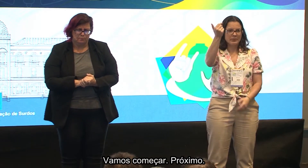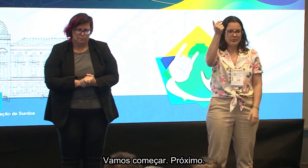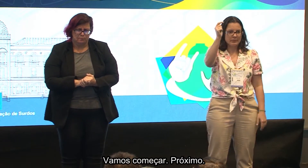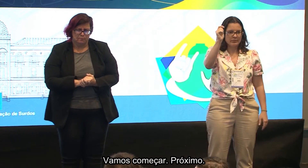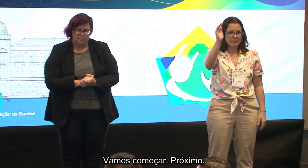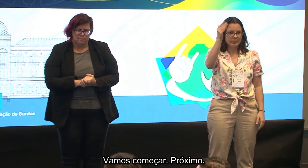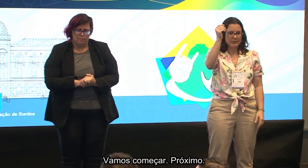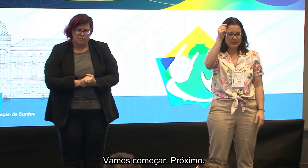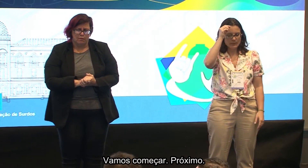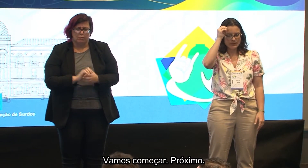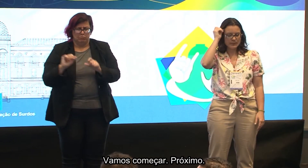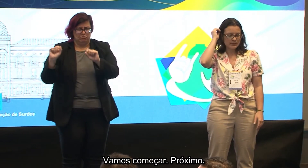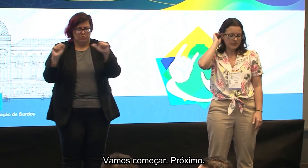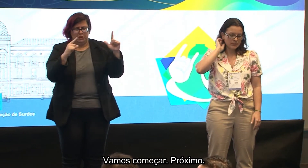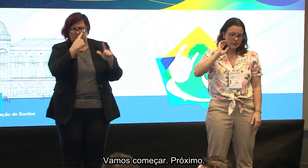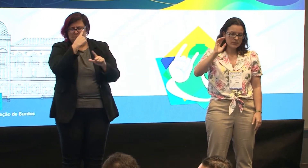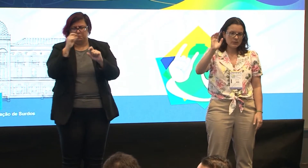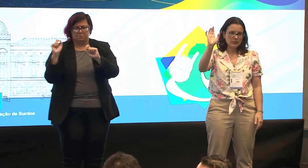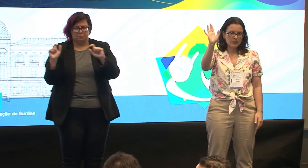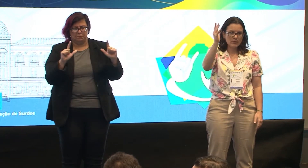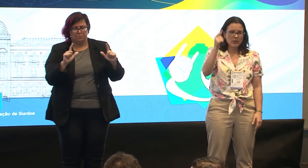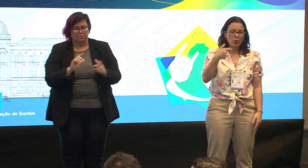começar. Próximo.